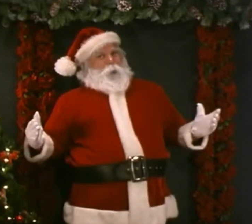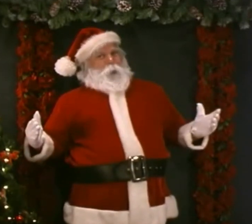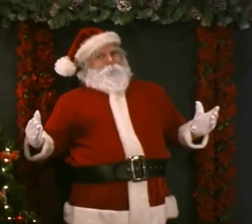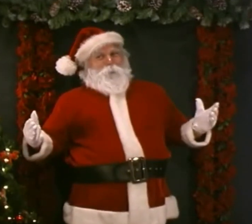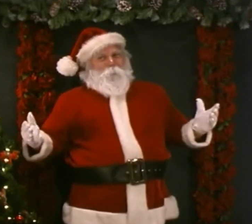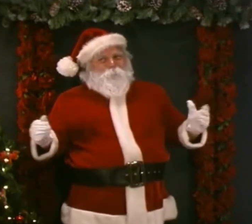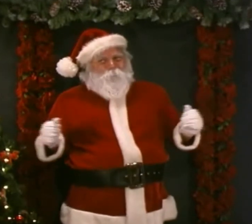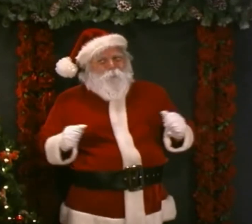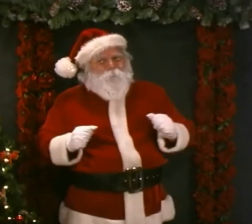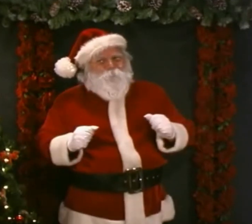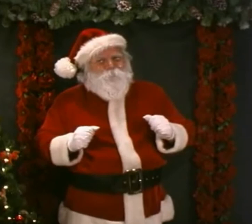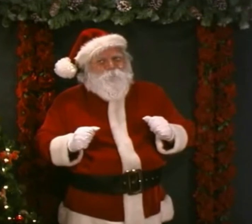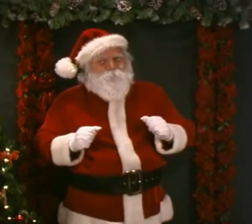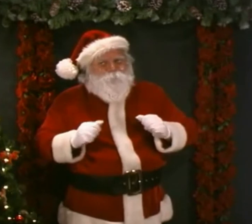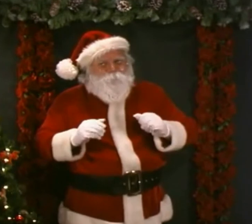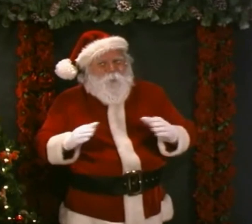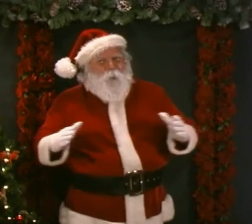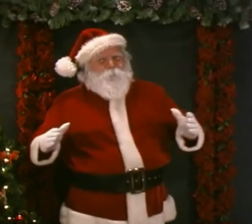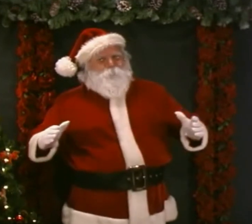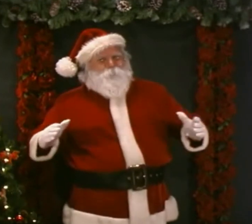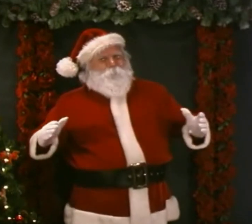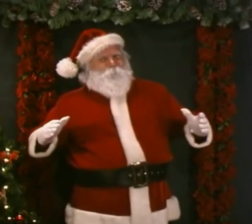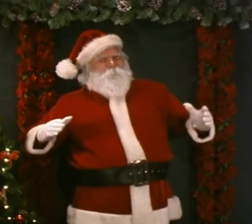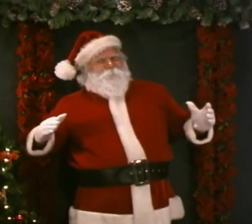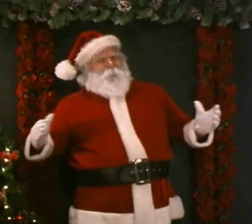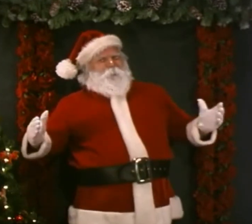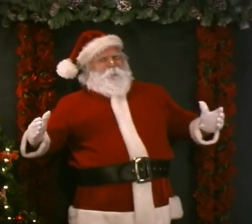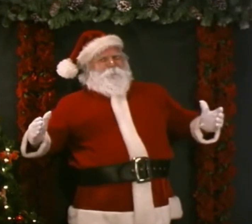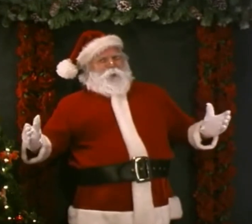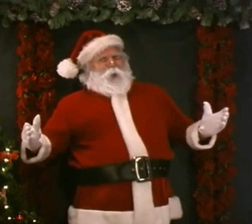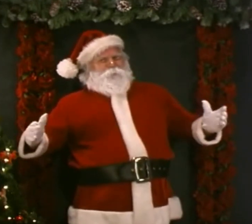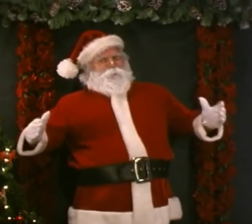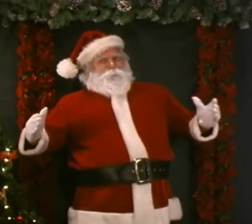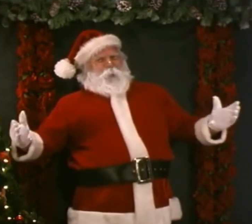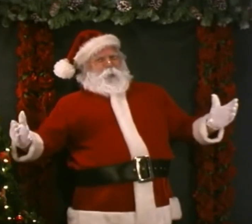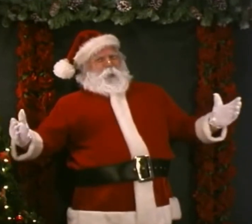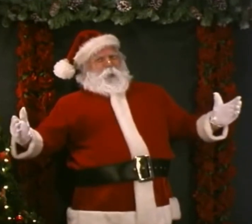Somos todos putos y no vamos a forrar.